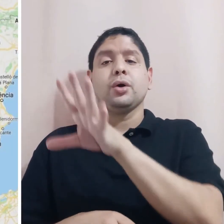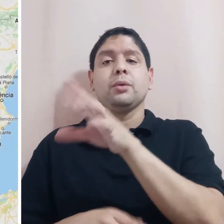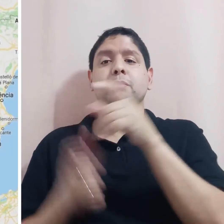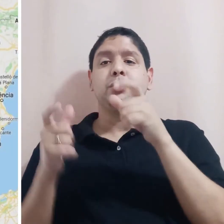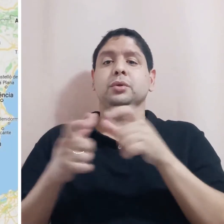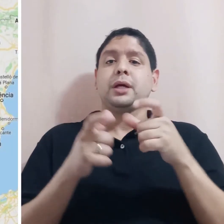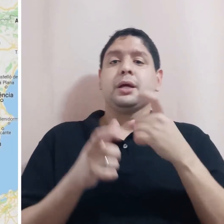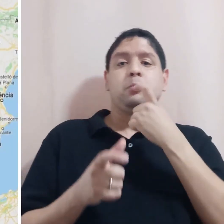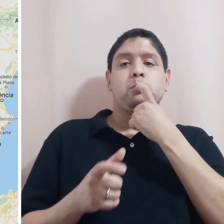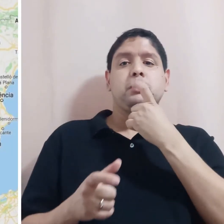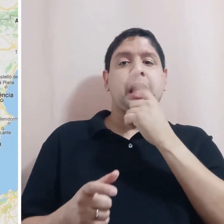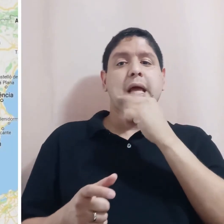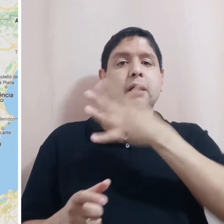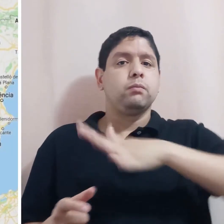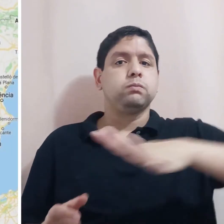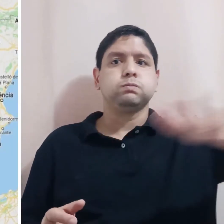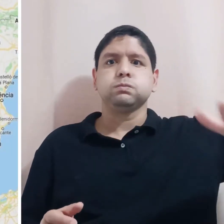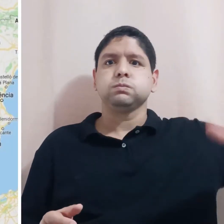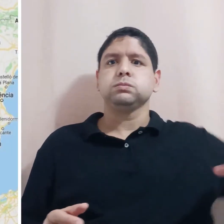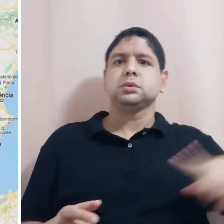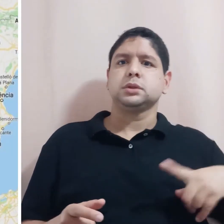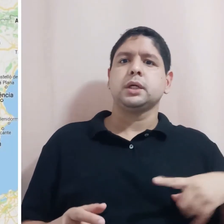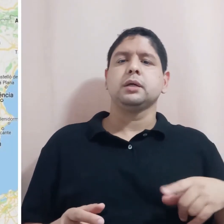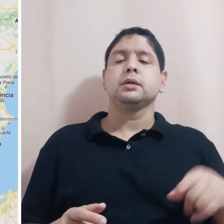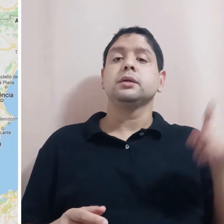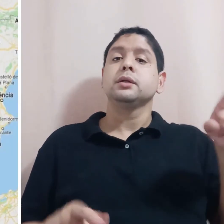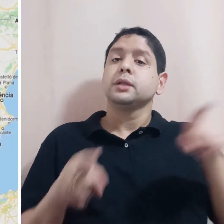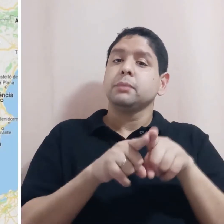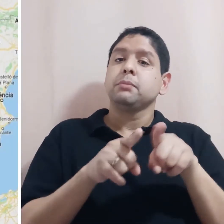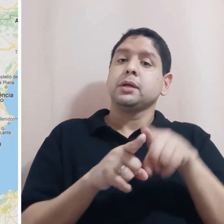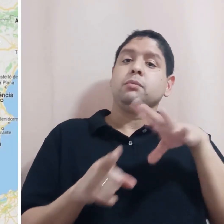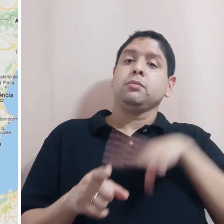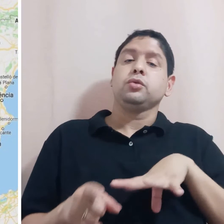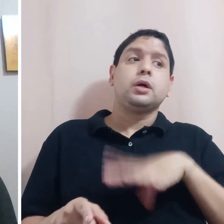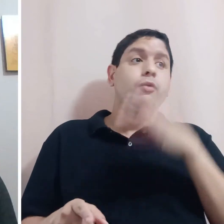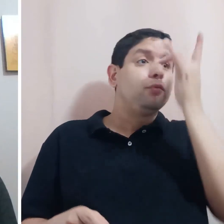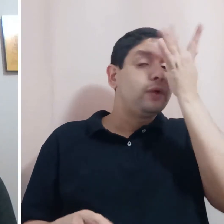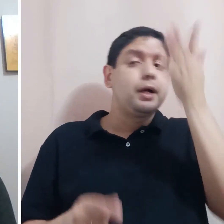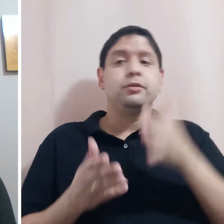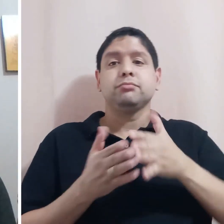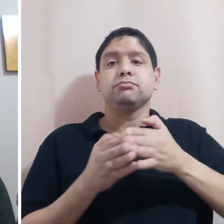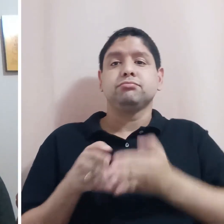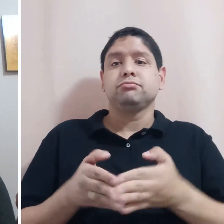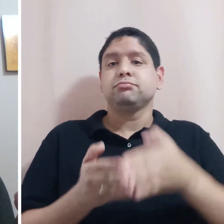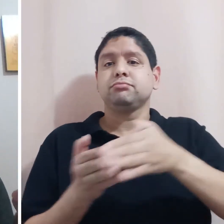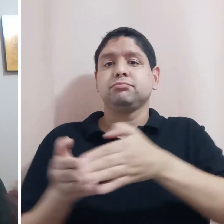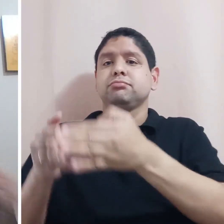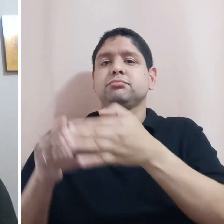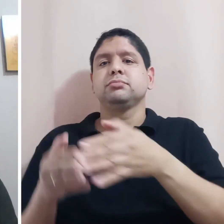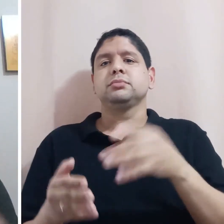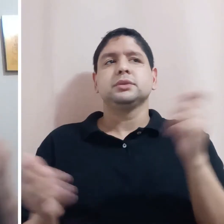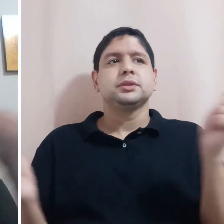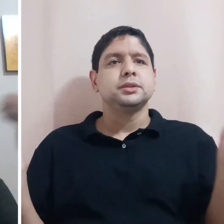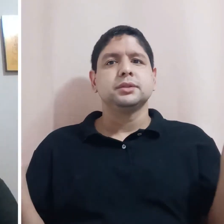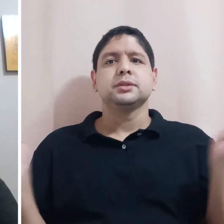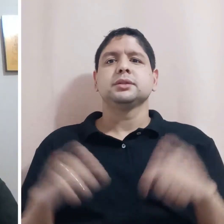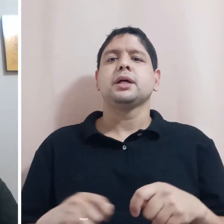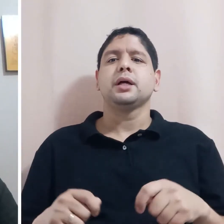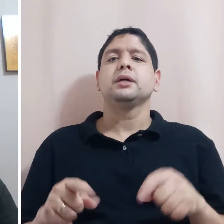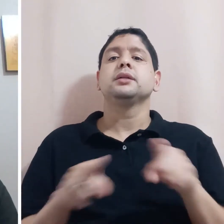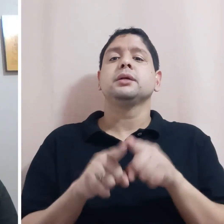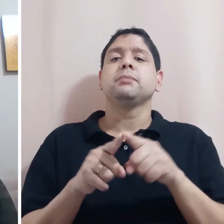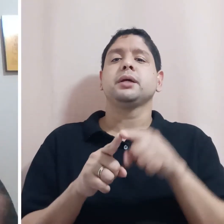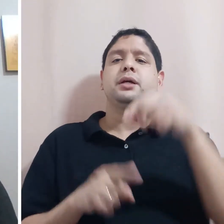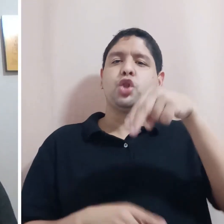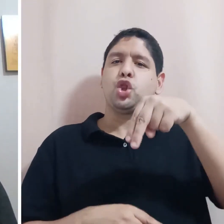apontando para o Oceano Atlântico, então tinha uma posição geográfica boa. Portugal tinha também uma experiência nas navegações, não tão